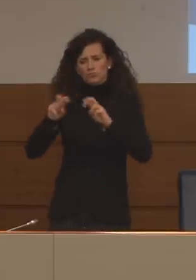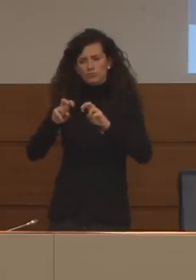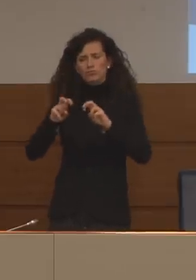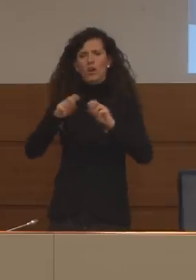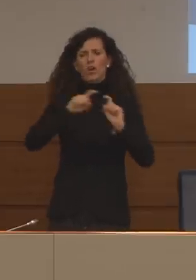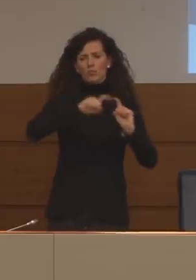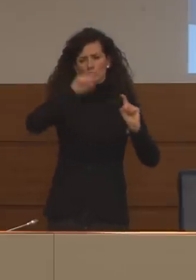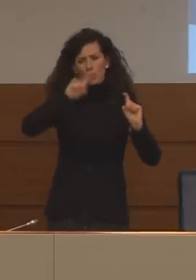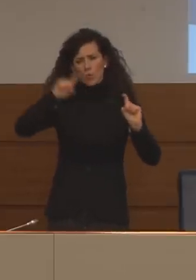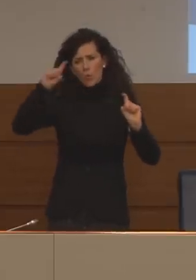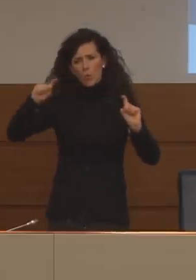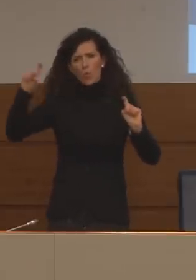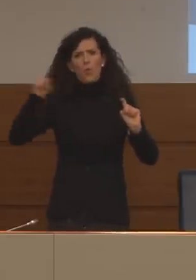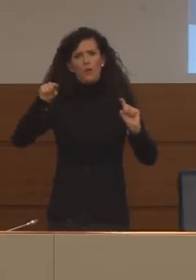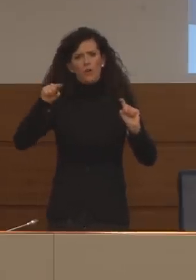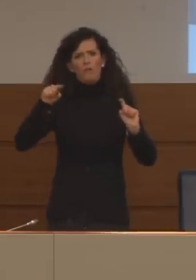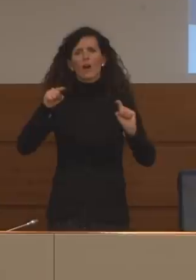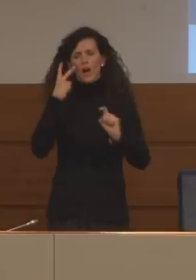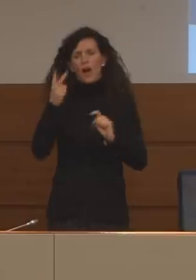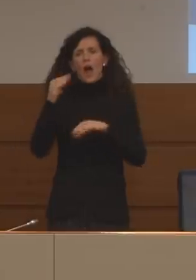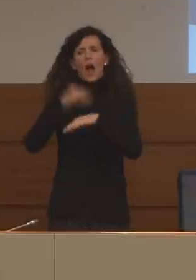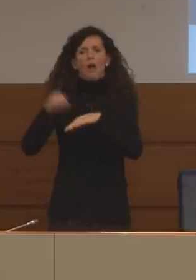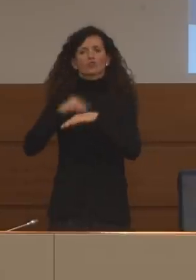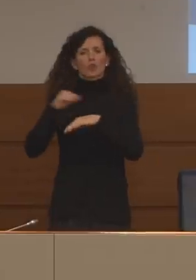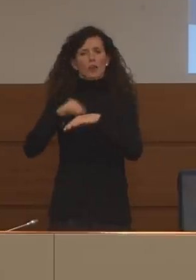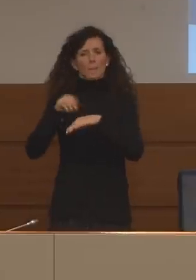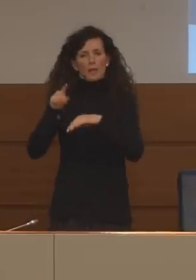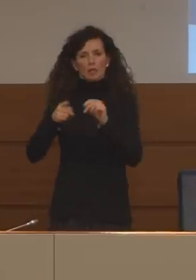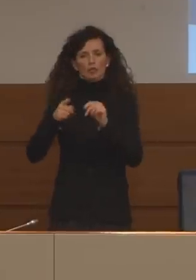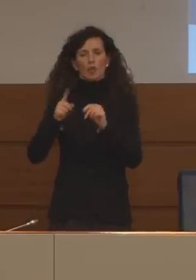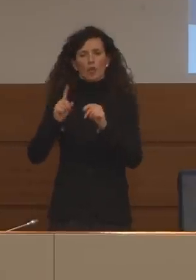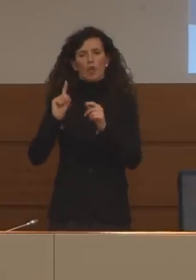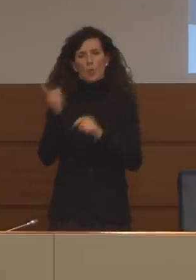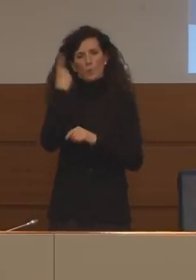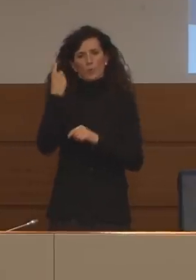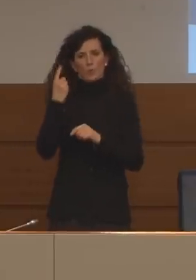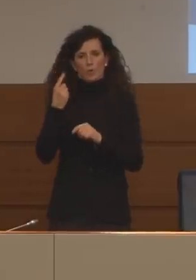epidemiche che sono i dati più aggiornati di cui oggi disponiamo